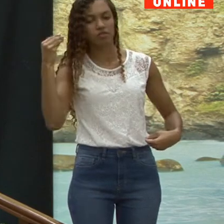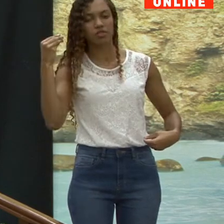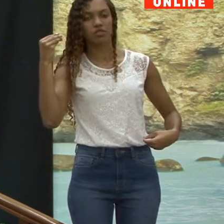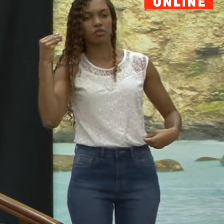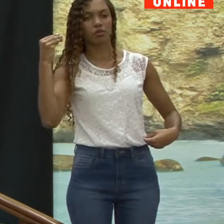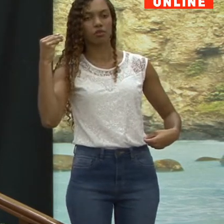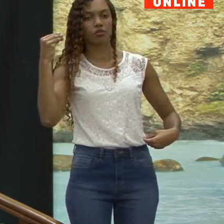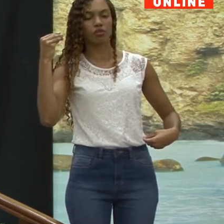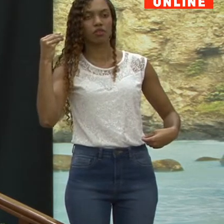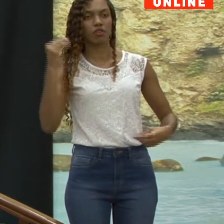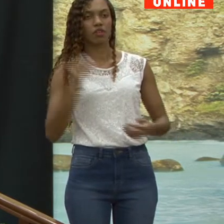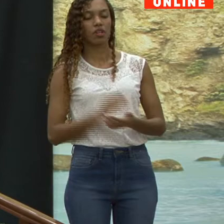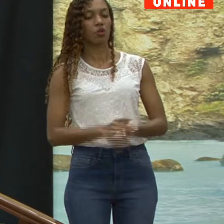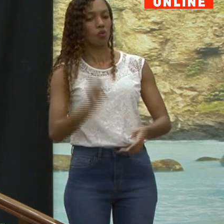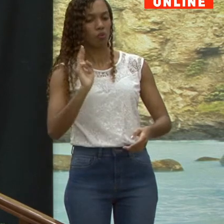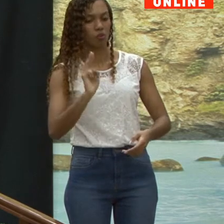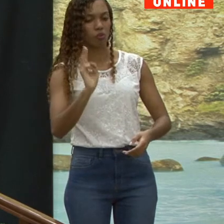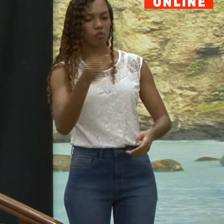homem estava comendo.